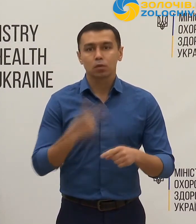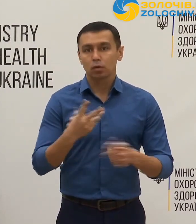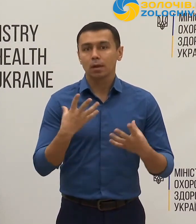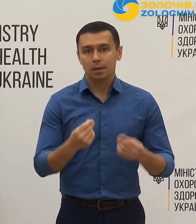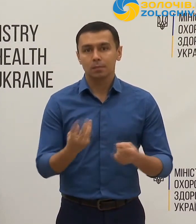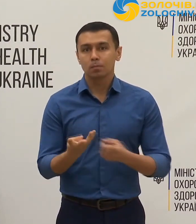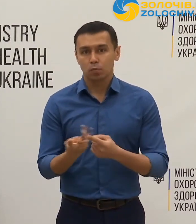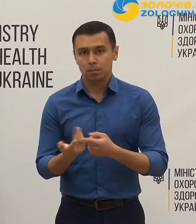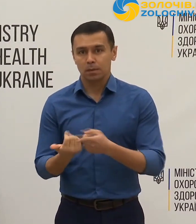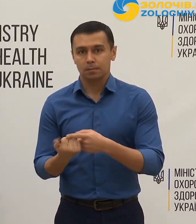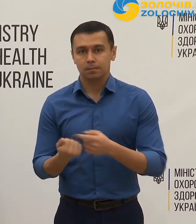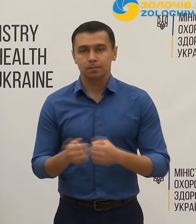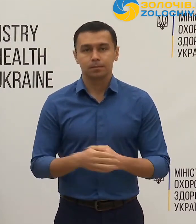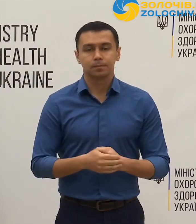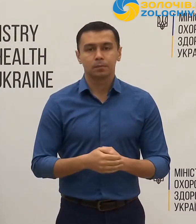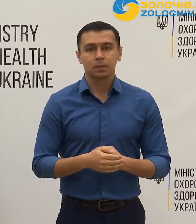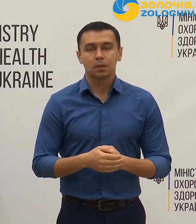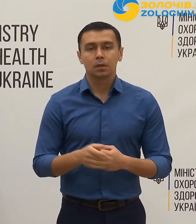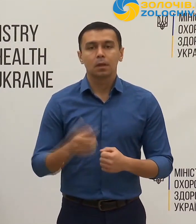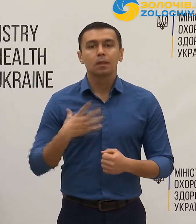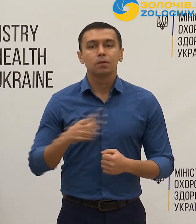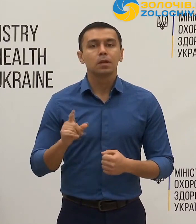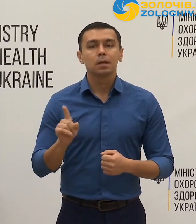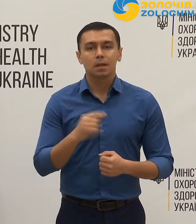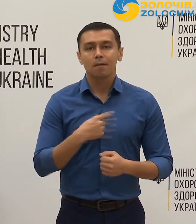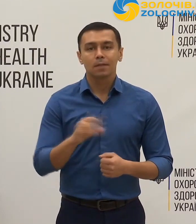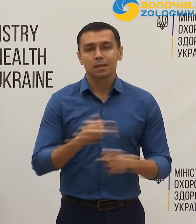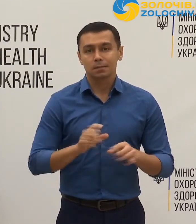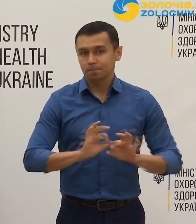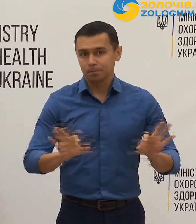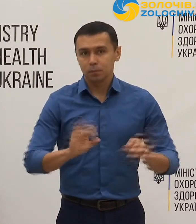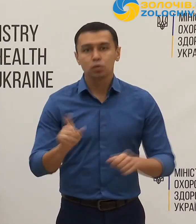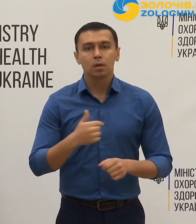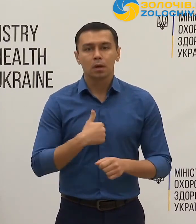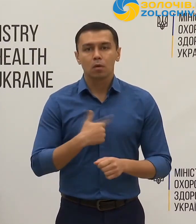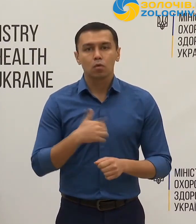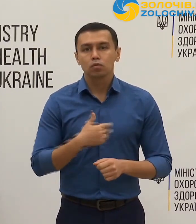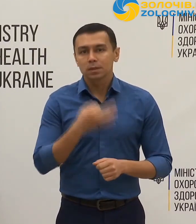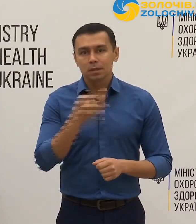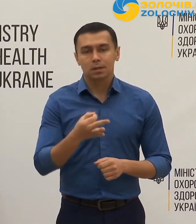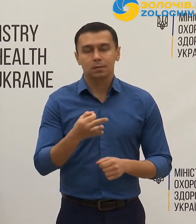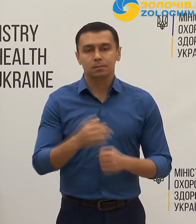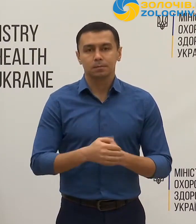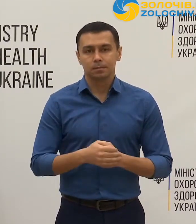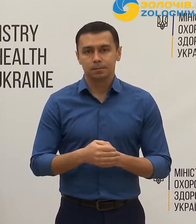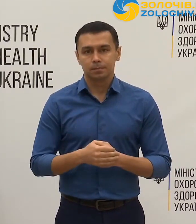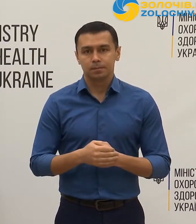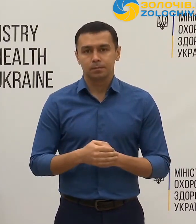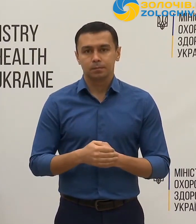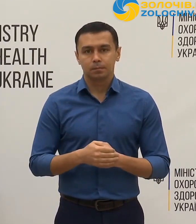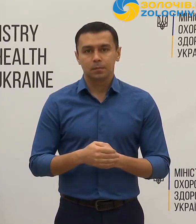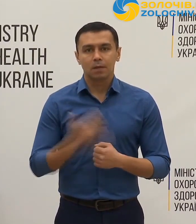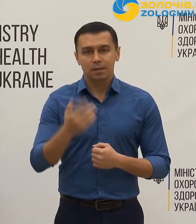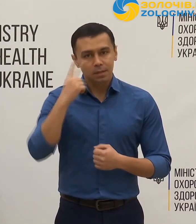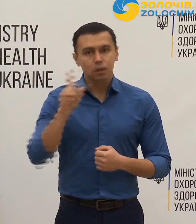день поспіль. До чого я все це розповідаю, до чого я говорю про ці цифри?